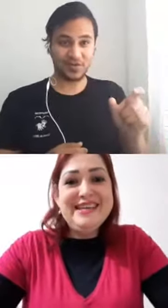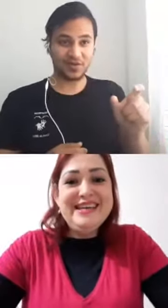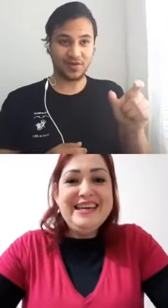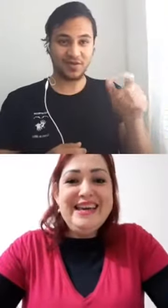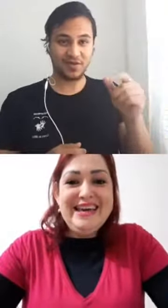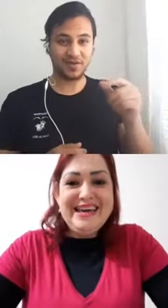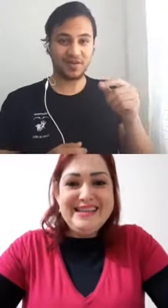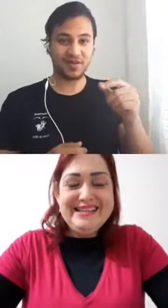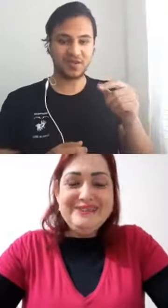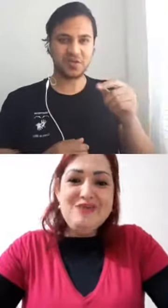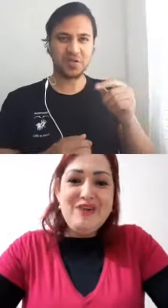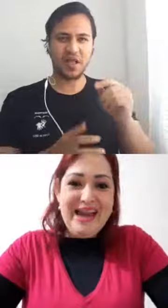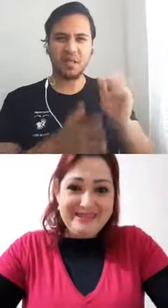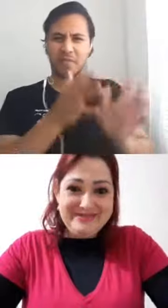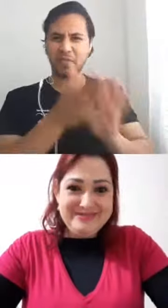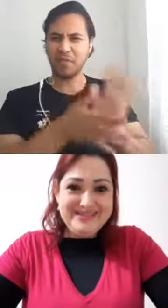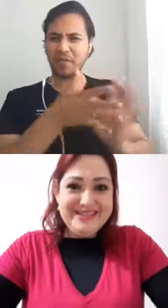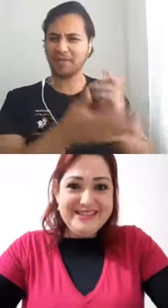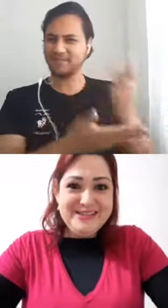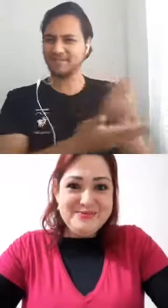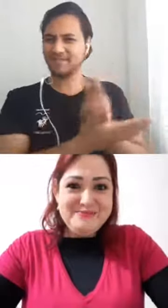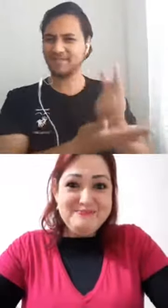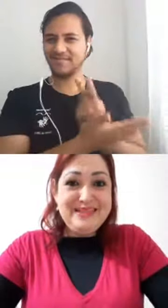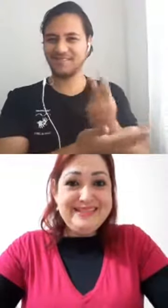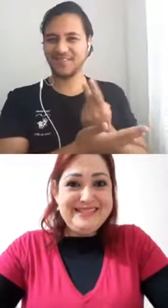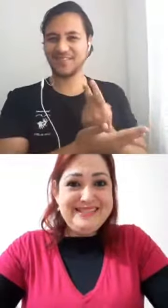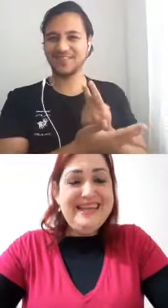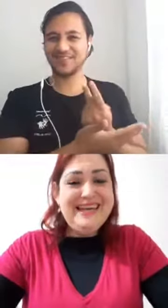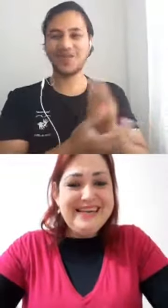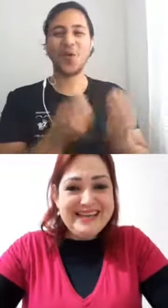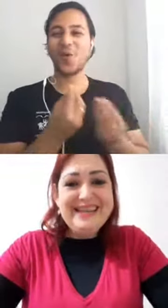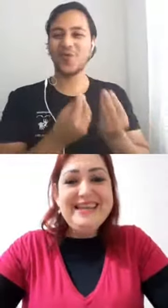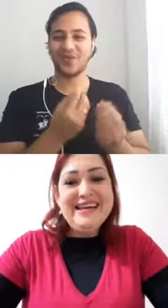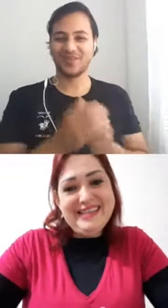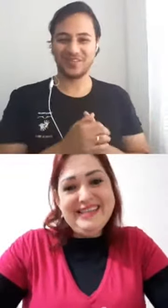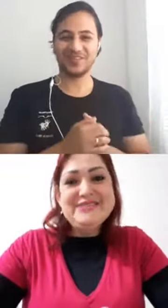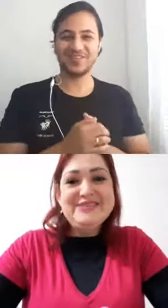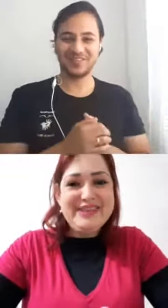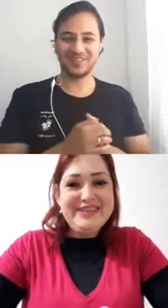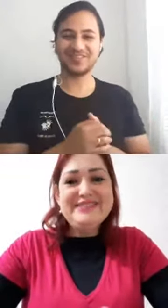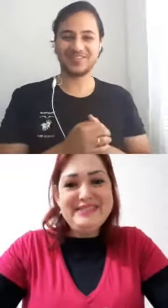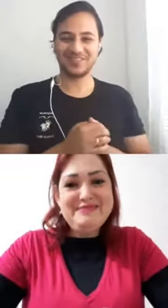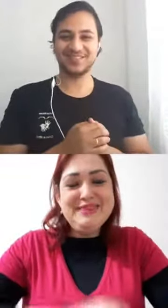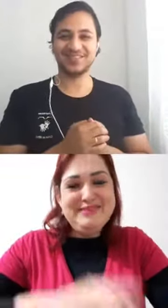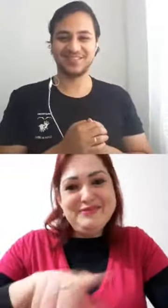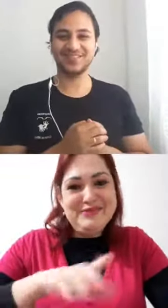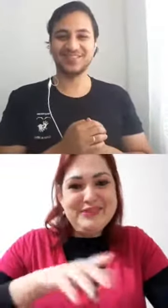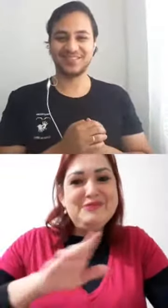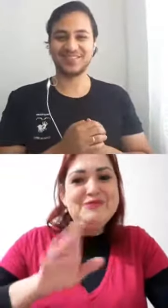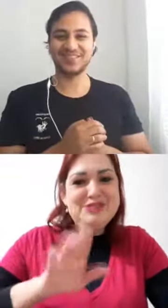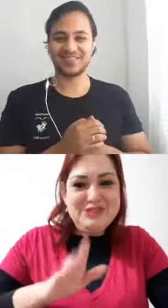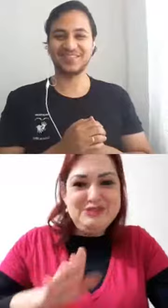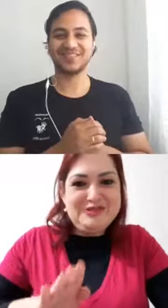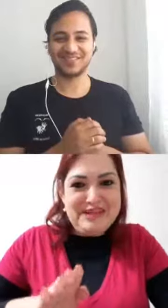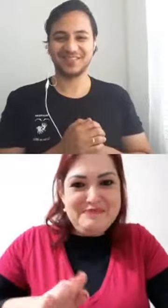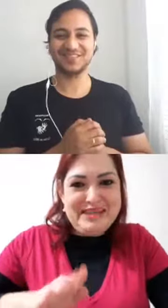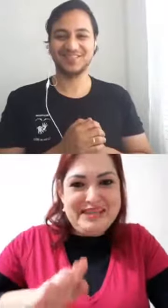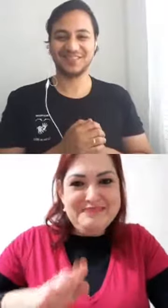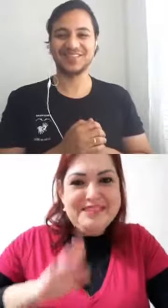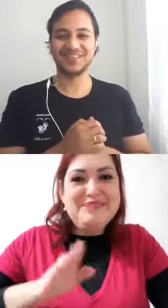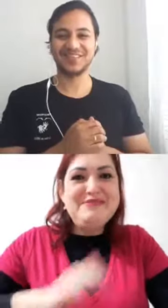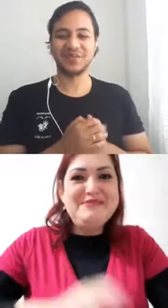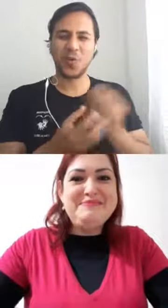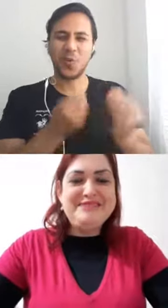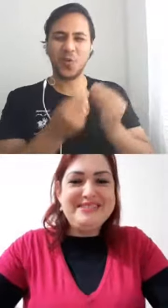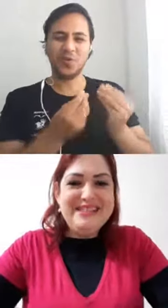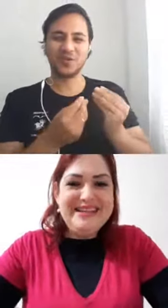fosse correto. Por exemplo, que isso não fugindo do tema aqui, Uhum. mas